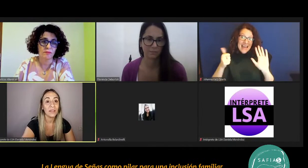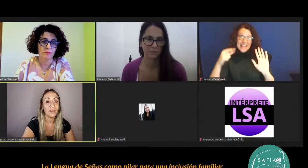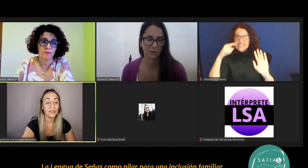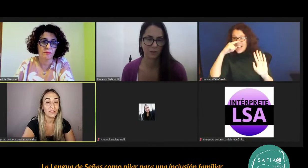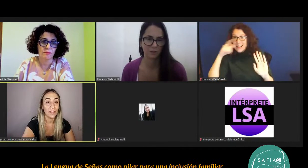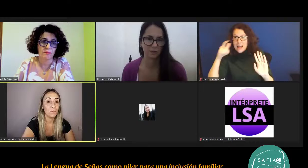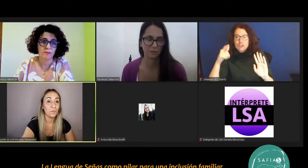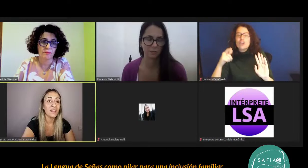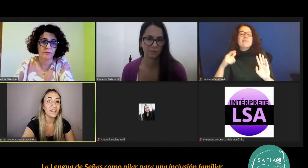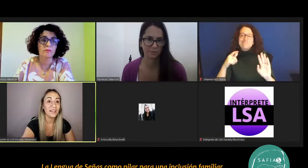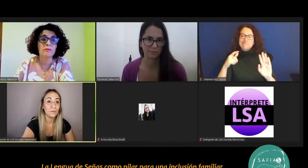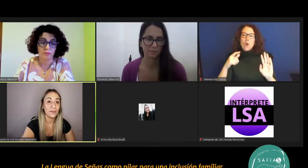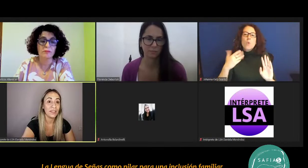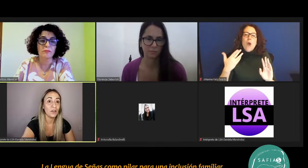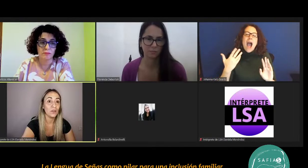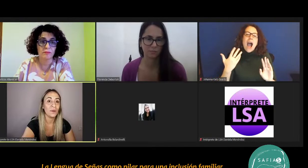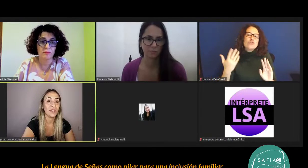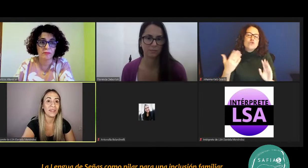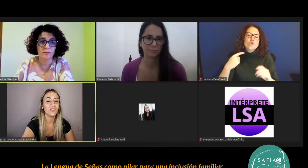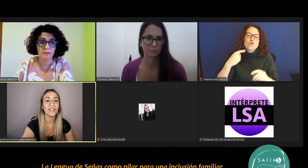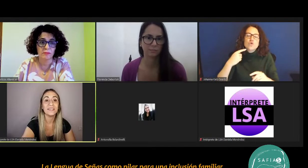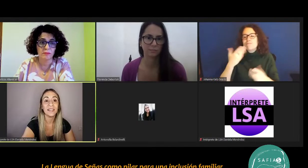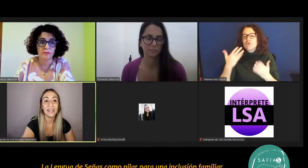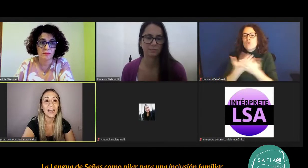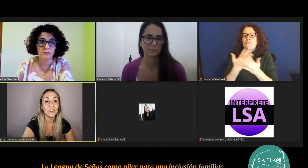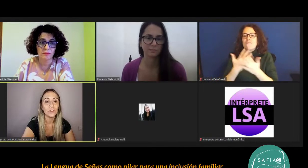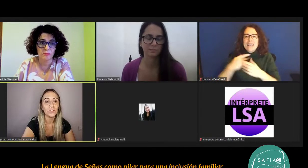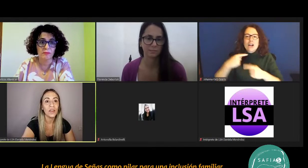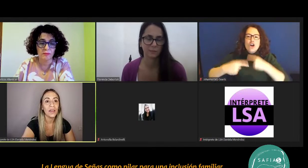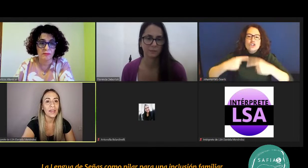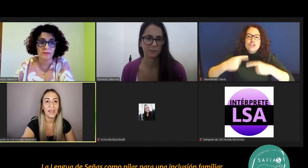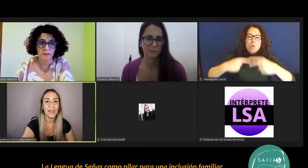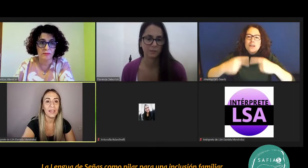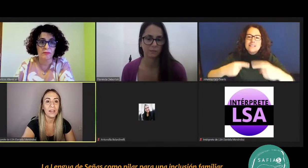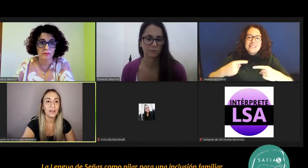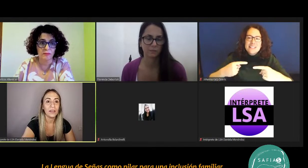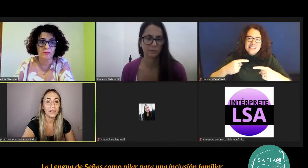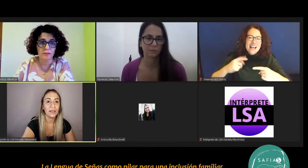lengua. Después de ese periodo, a partir de los 6, 7 años,